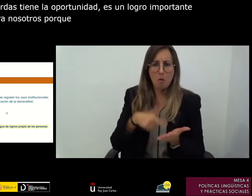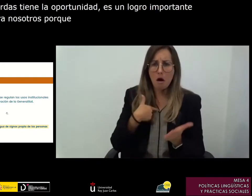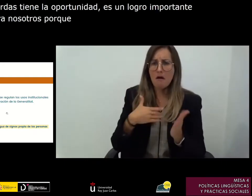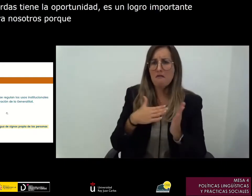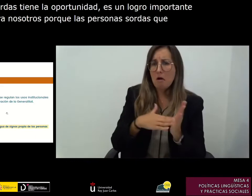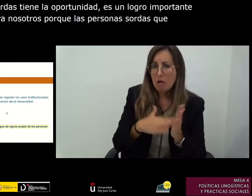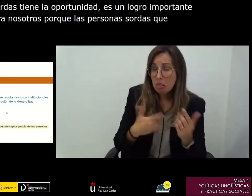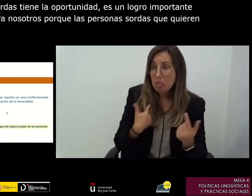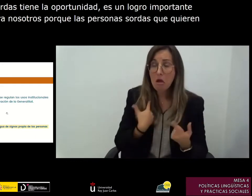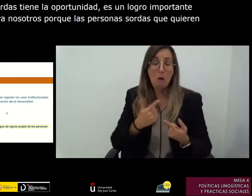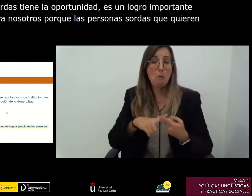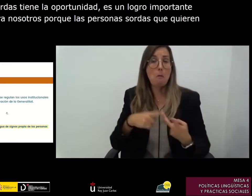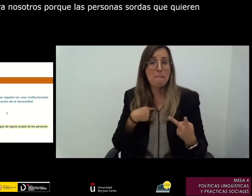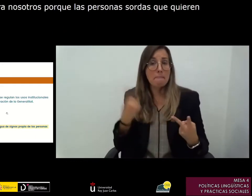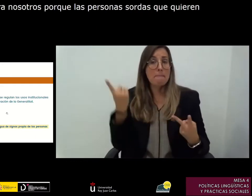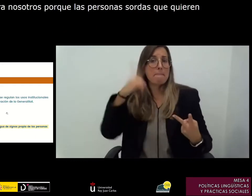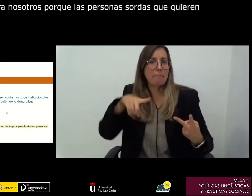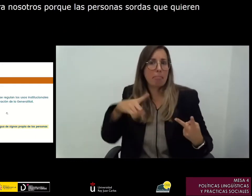concurso público,